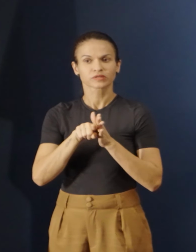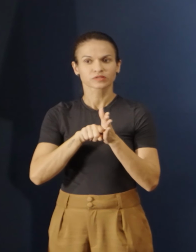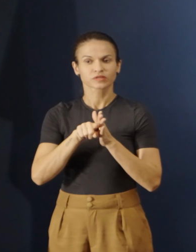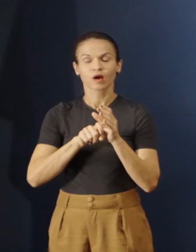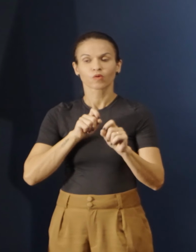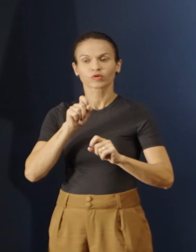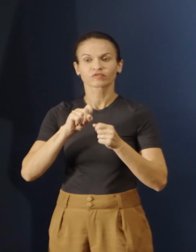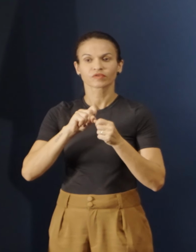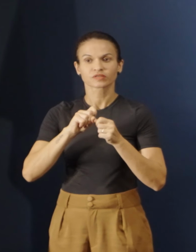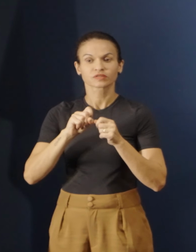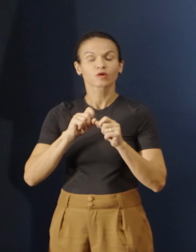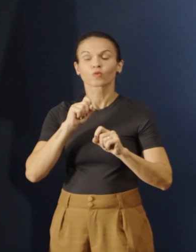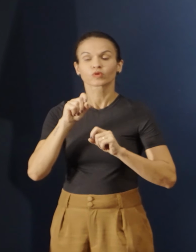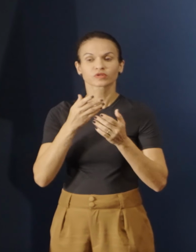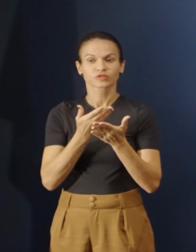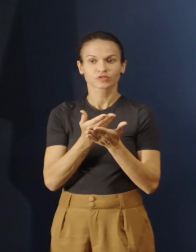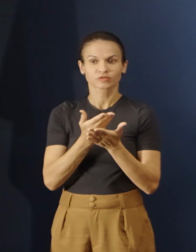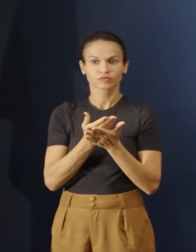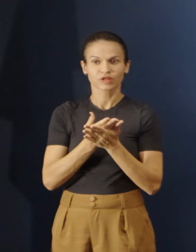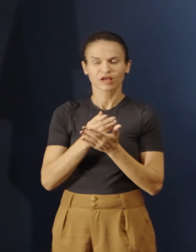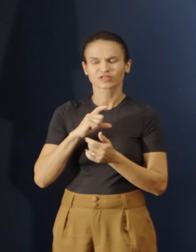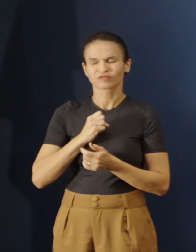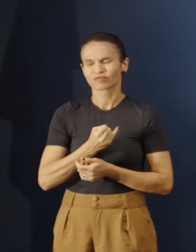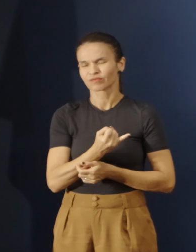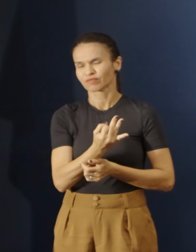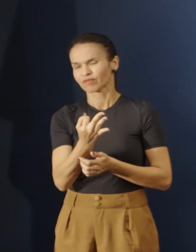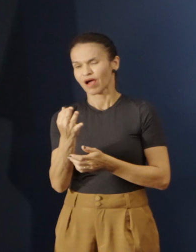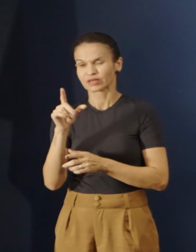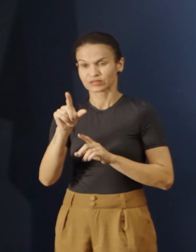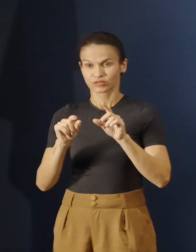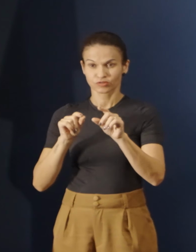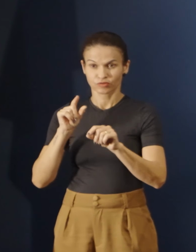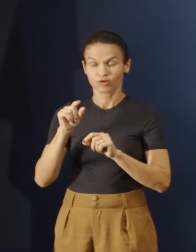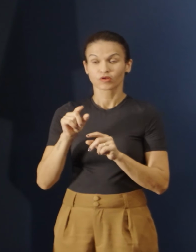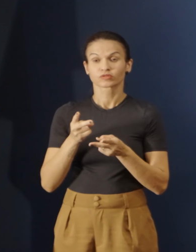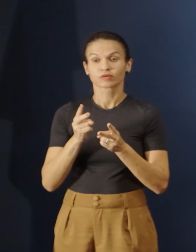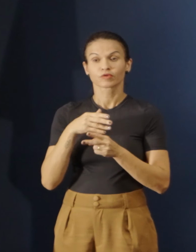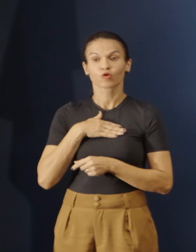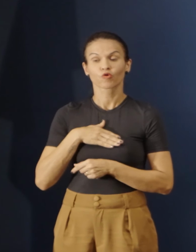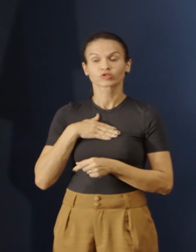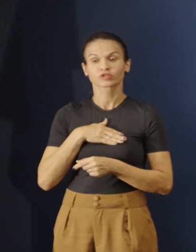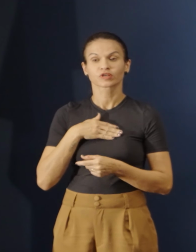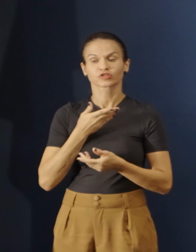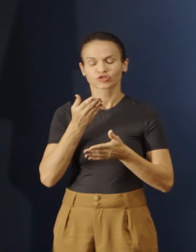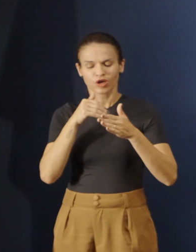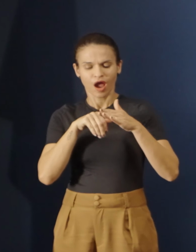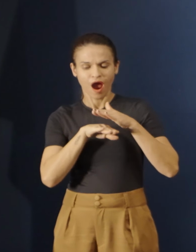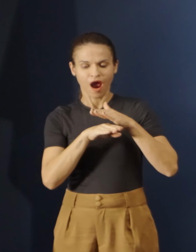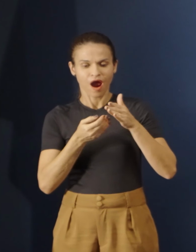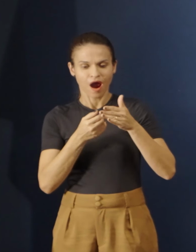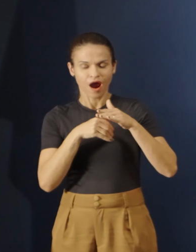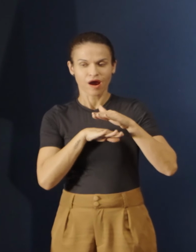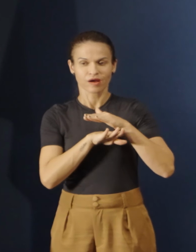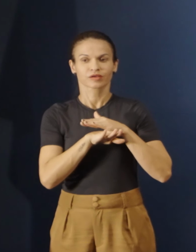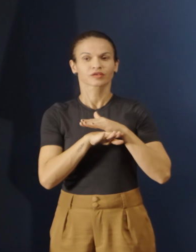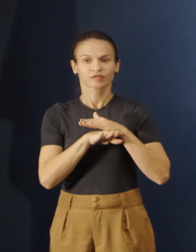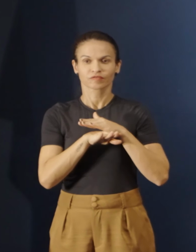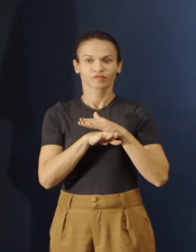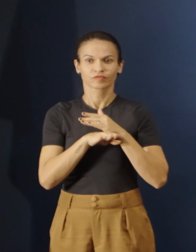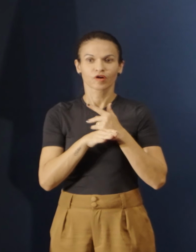Né? O que estudar? Tem um milhão de opções. Eu sempre gostei muito de arquivo, embora não